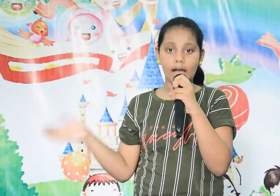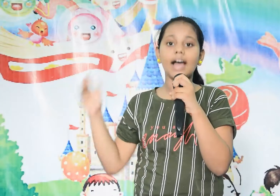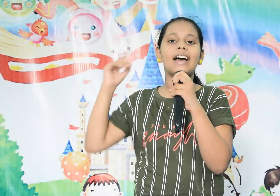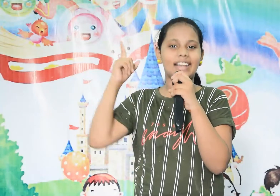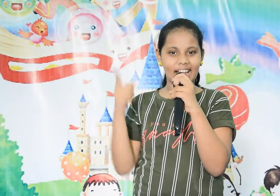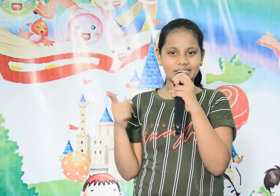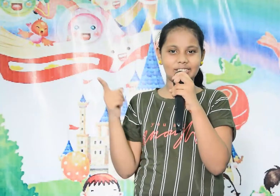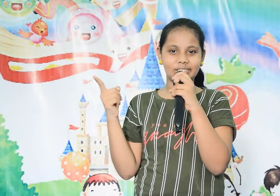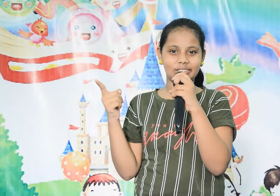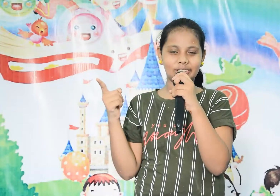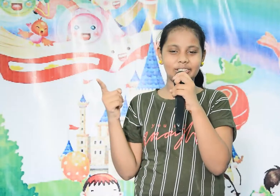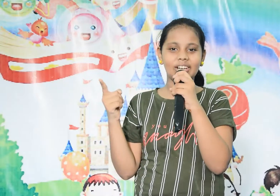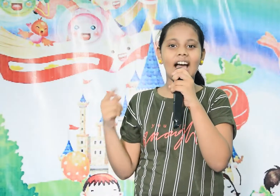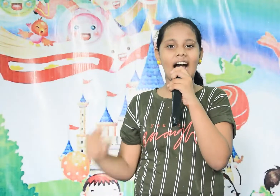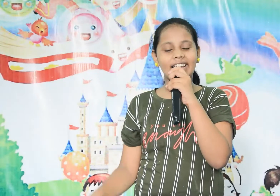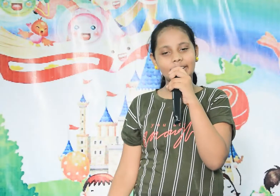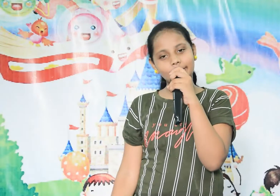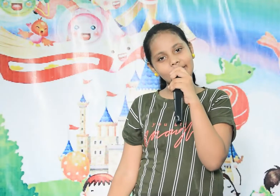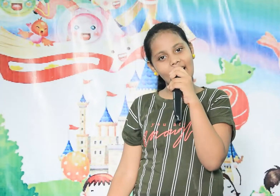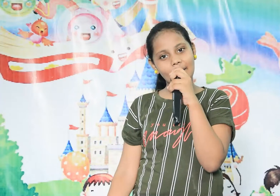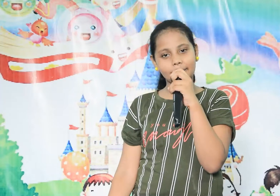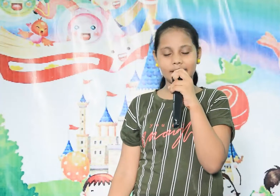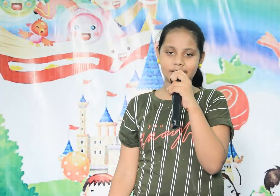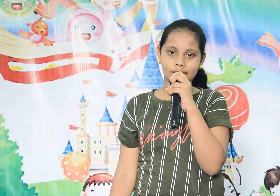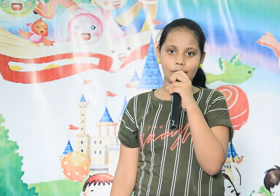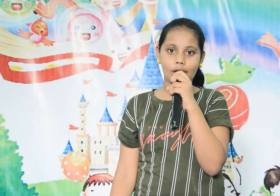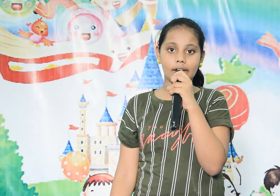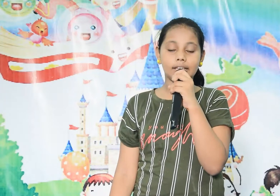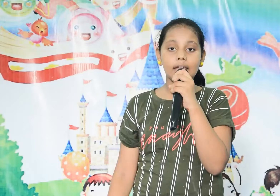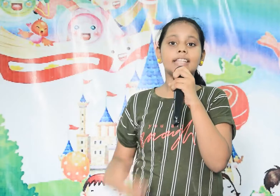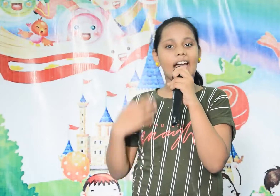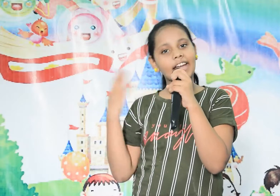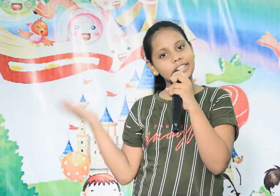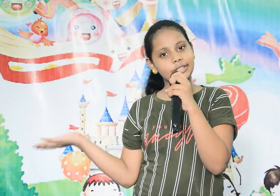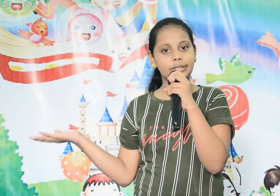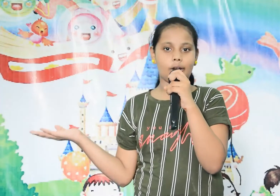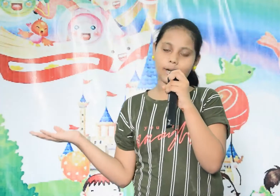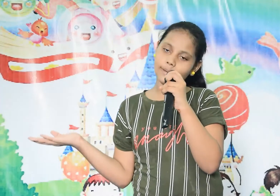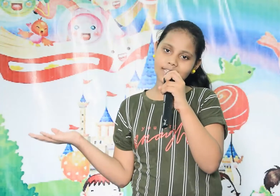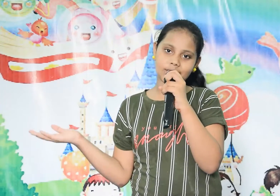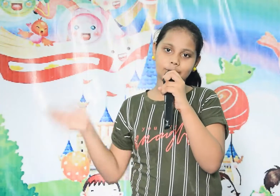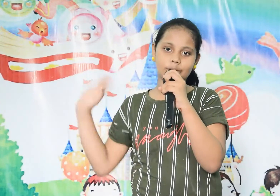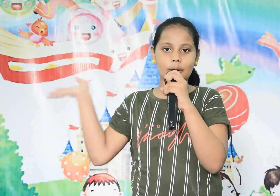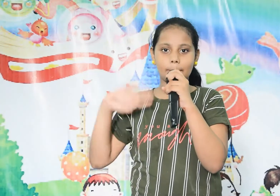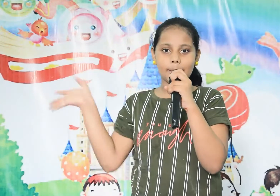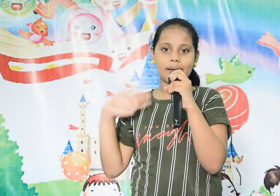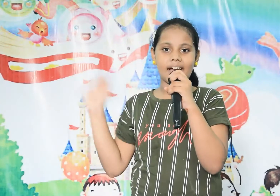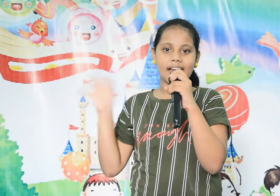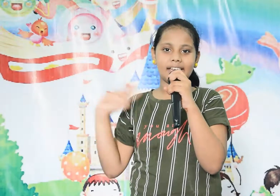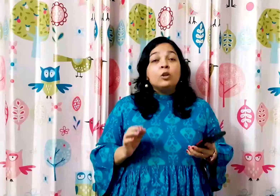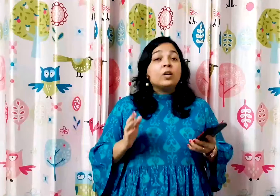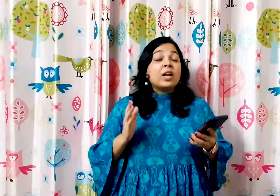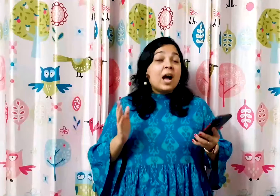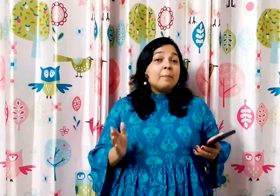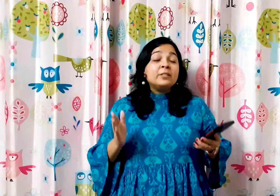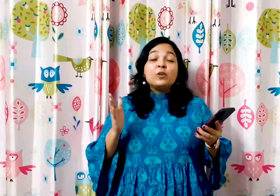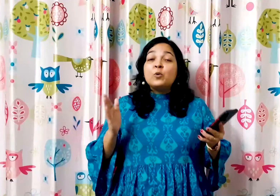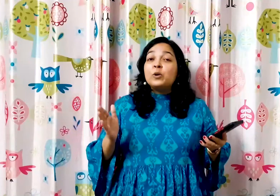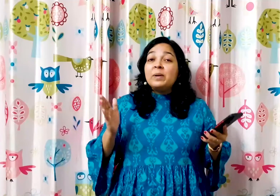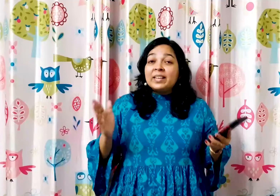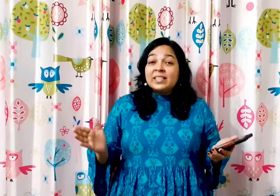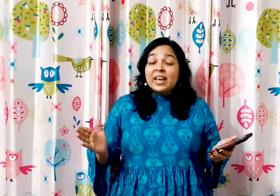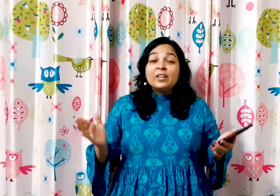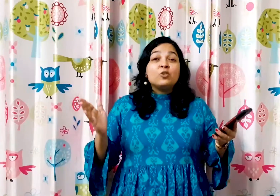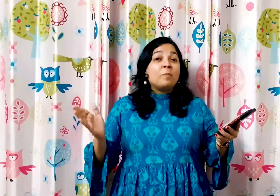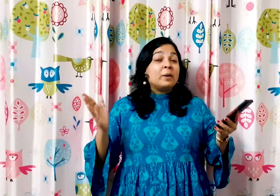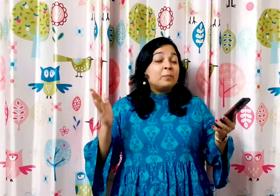मसीह का राजदूत हूँ। हालेलुया प्रेज द लॉर्ड। थैंक यू, गॉड ब्लेस यू, बाय बाय। अगर आप में से